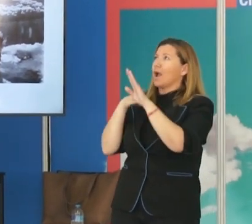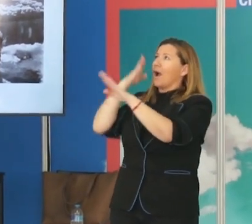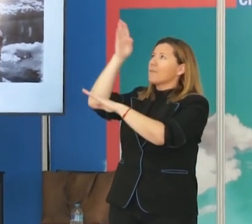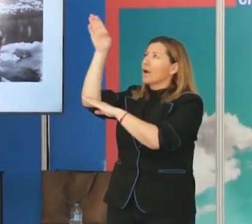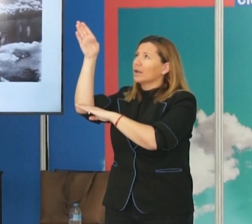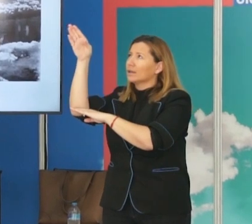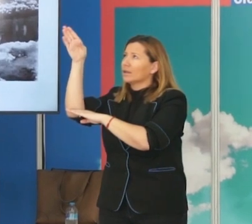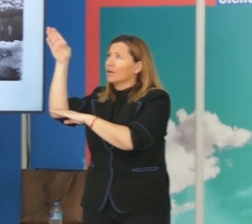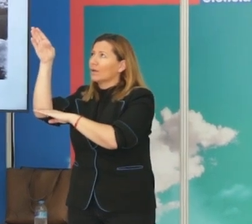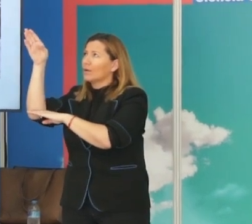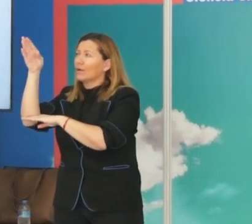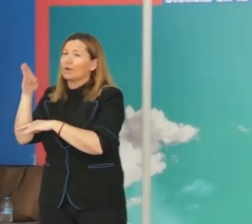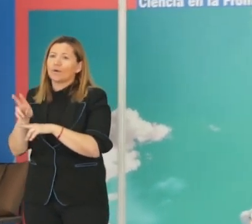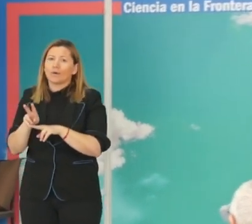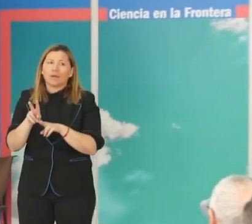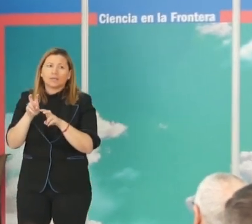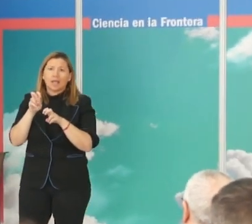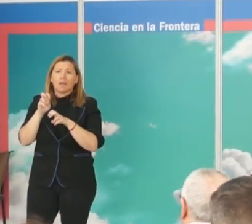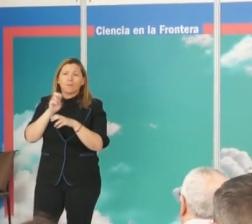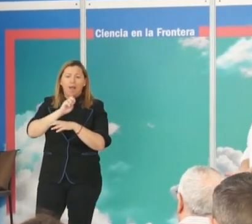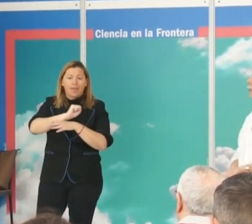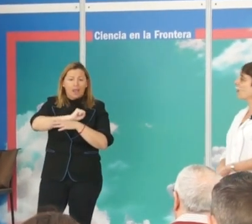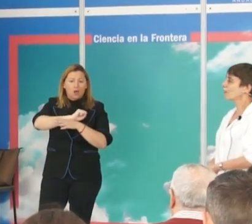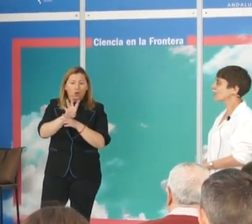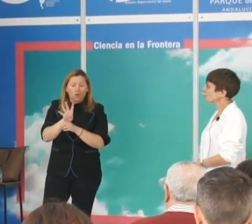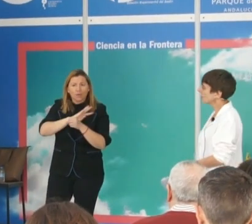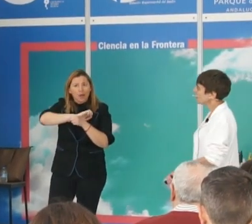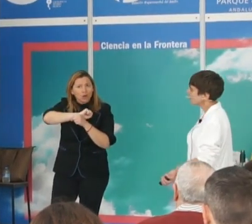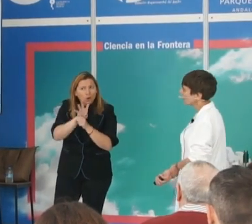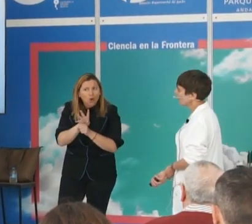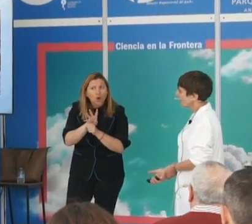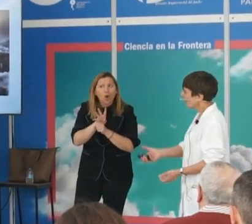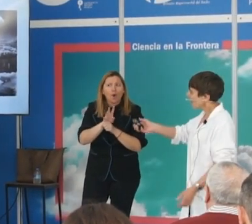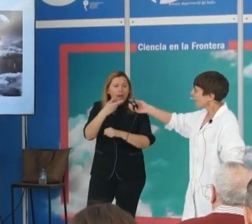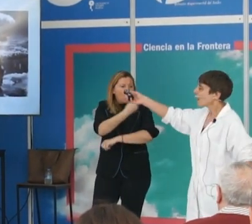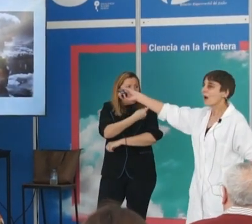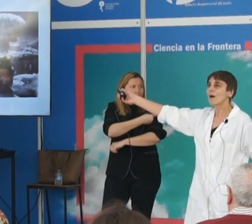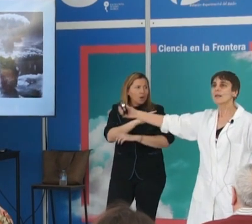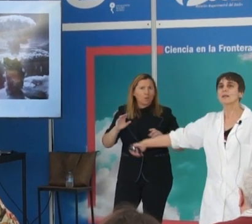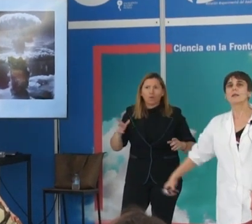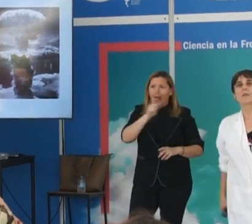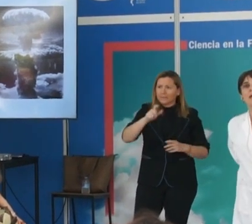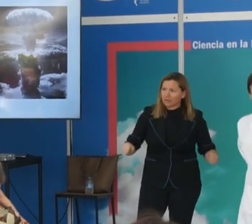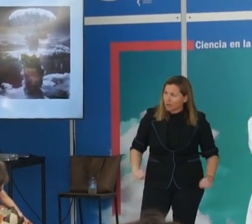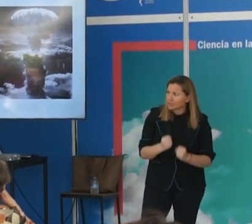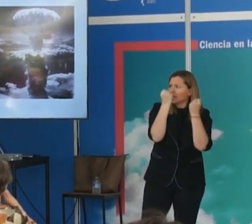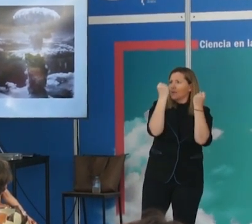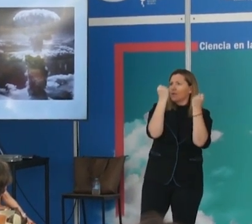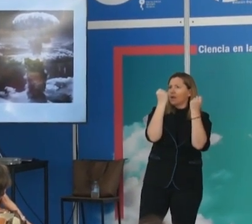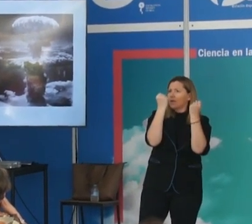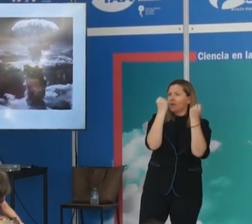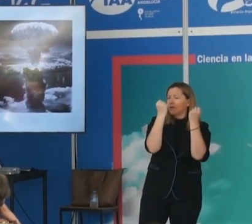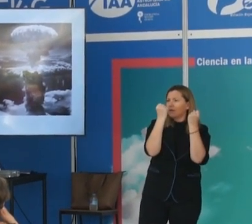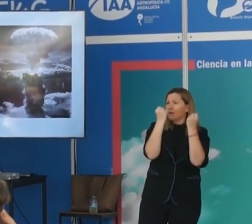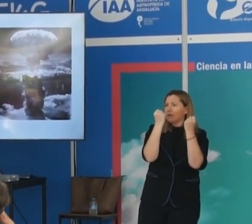descubierto vacunas como el COVID, que han salvado a tantas personas, haber aterrizado, haber